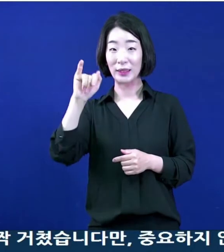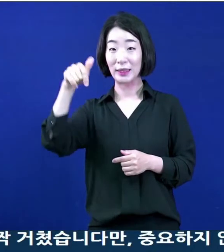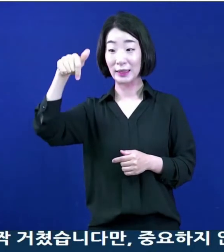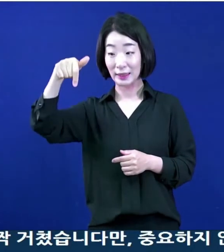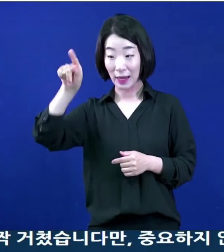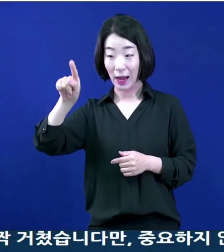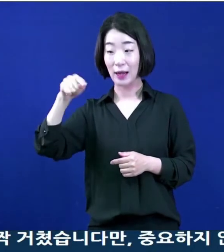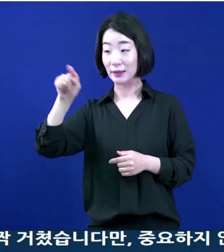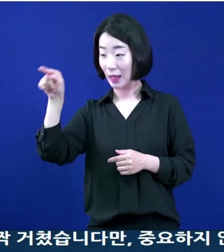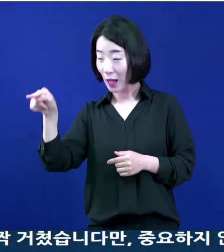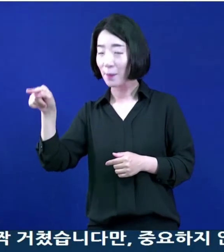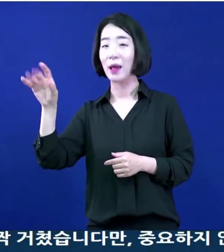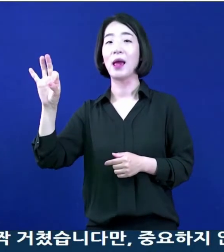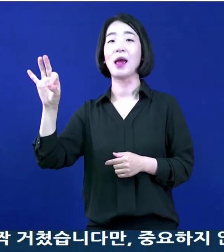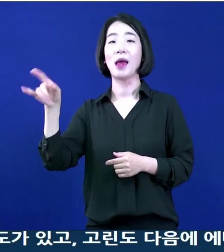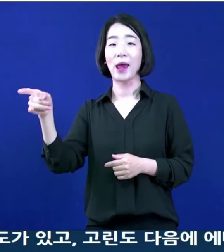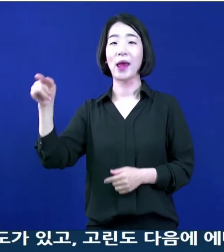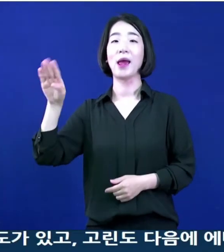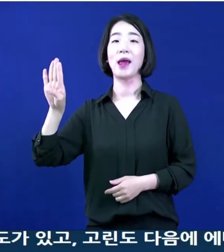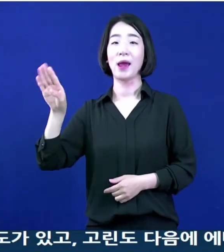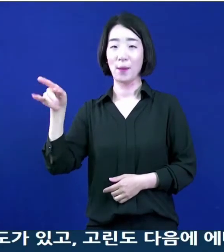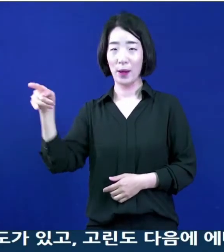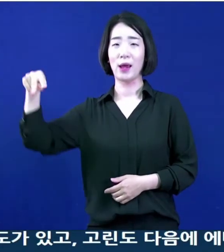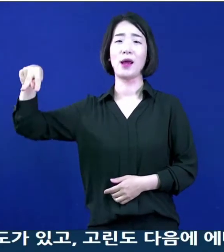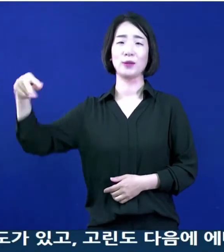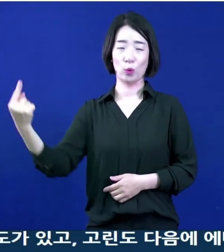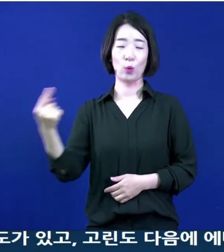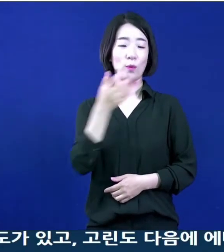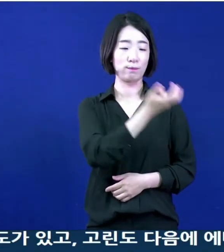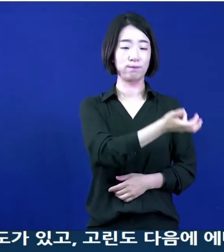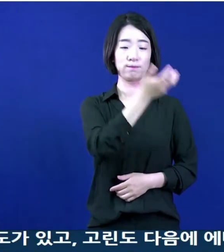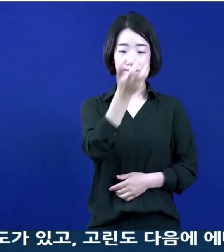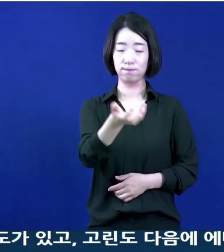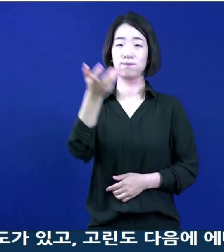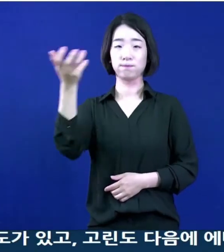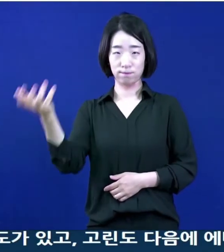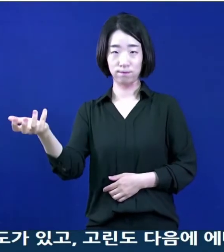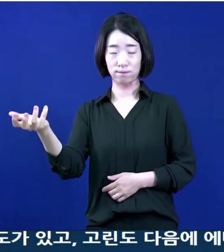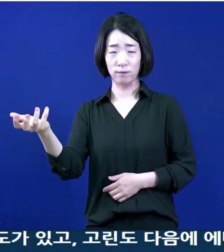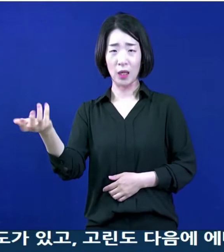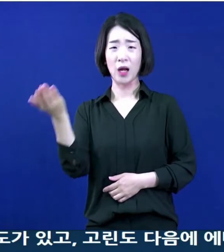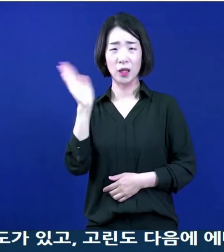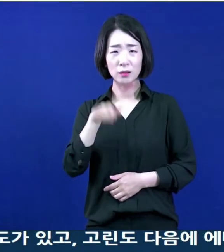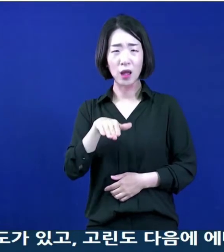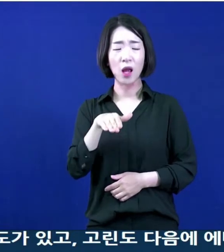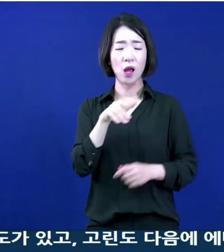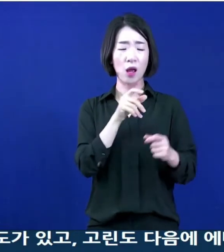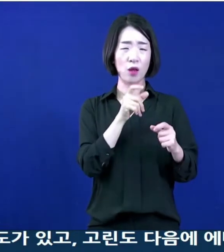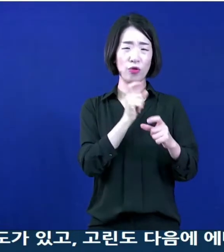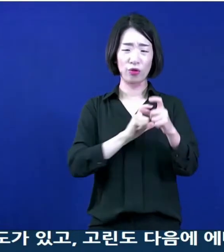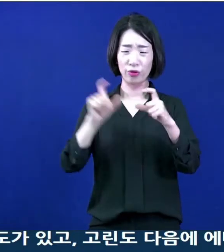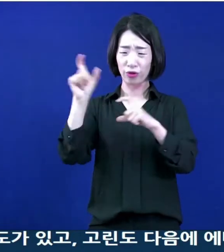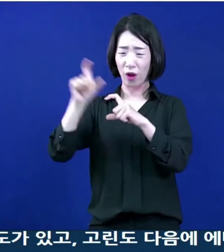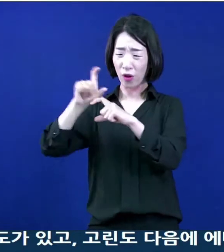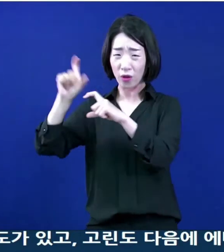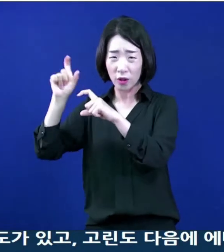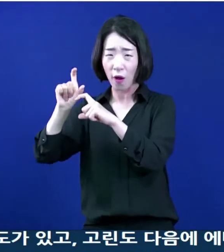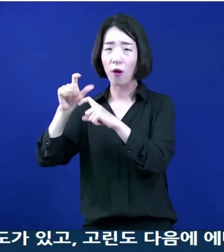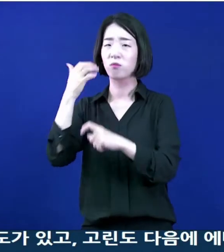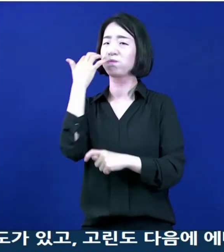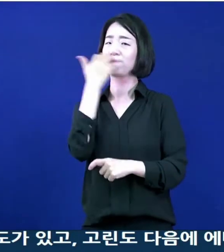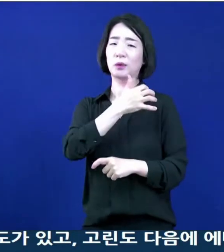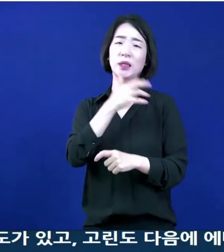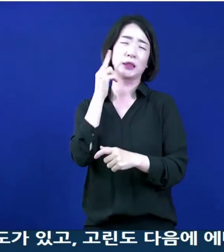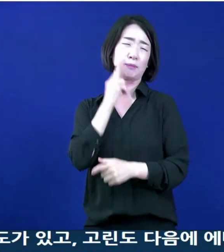이 네 도시들을 이렇게 보다 보면 특징이 한 가지 있는데, 갈수록 점점 더 음란해집니다.